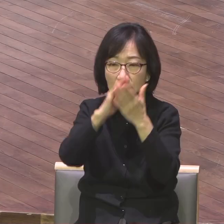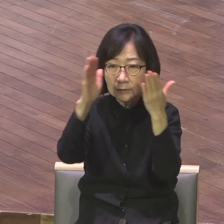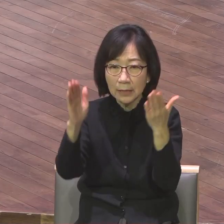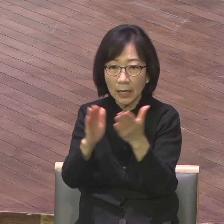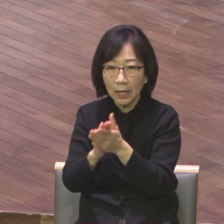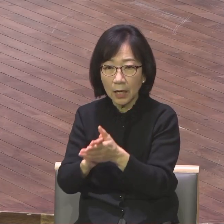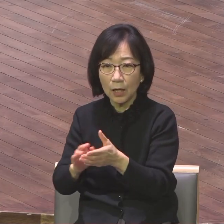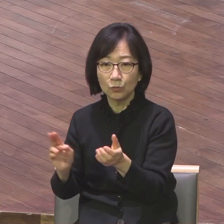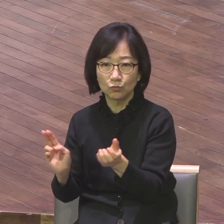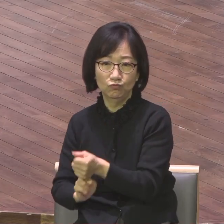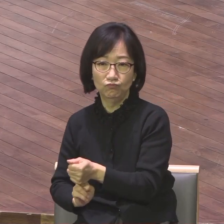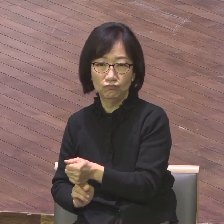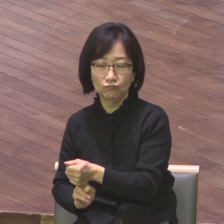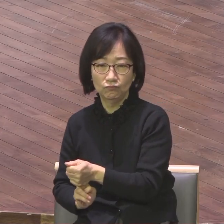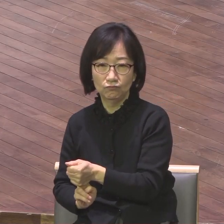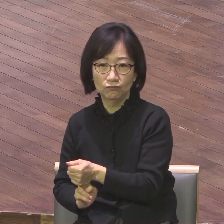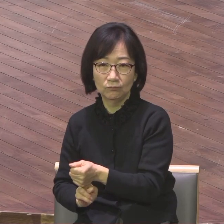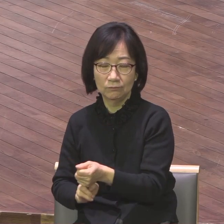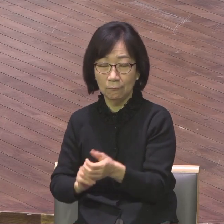끝나버렸어요. 끝이에요.